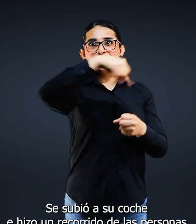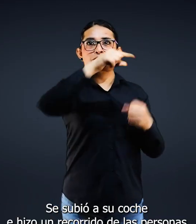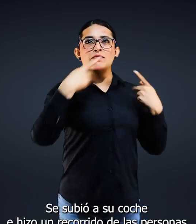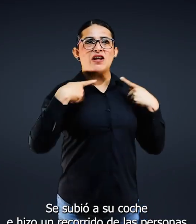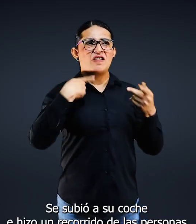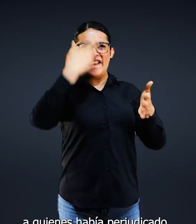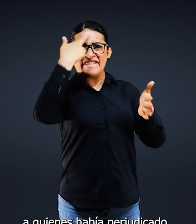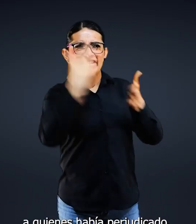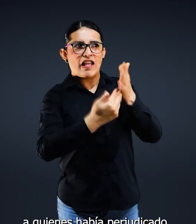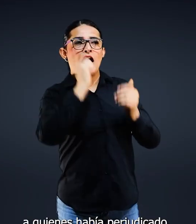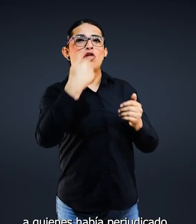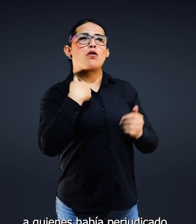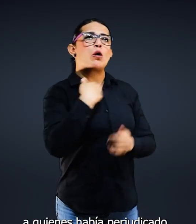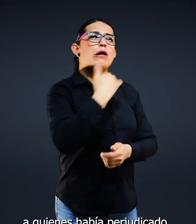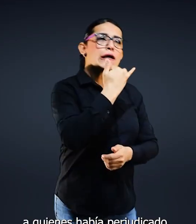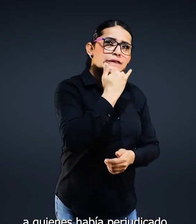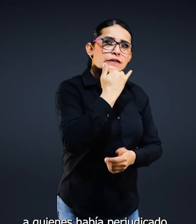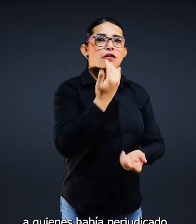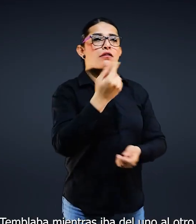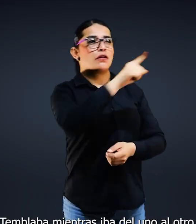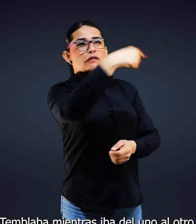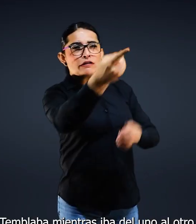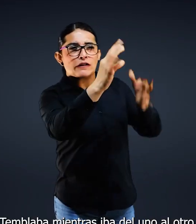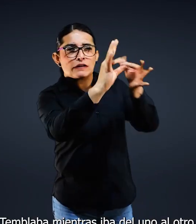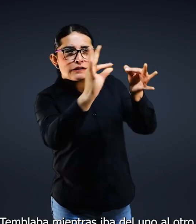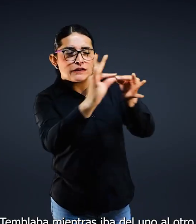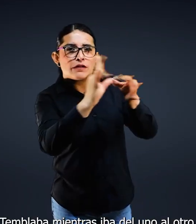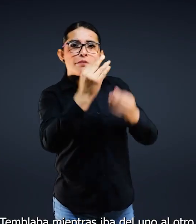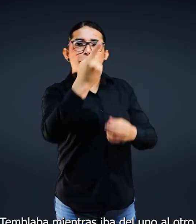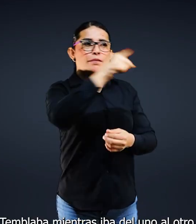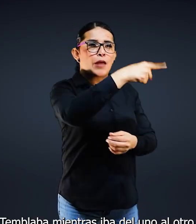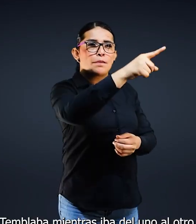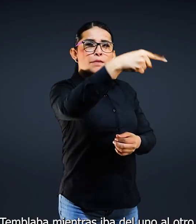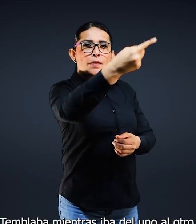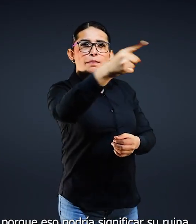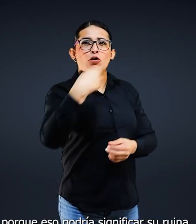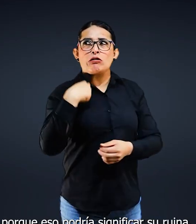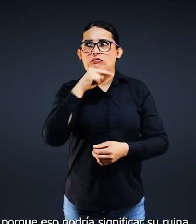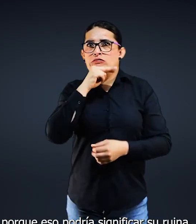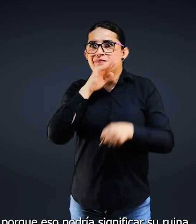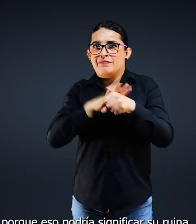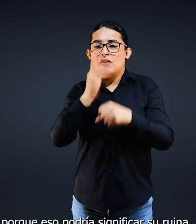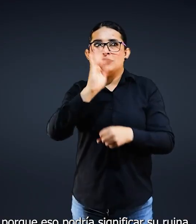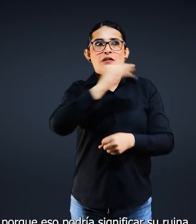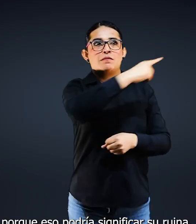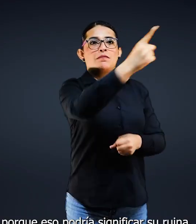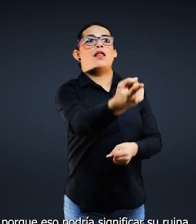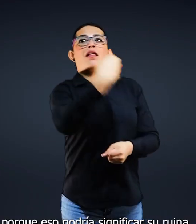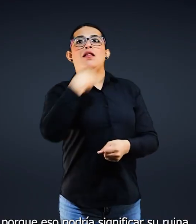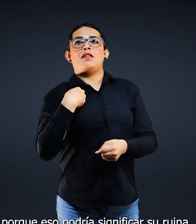las personas a quienes había perjudicado. Temblaba mientras iba del uno al otro, porque eso podría significar su